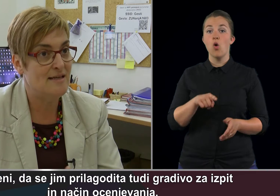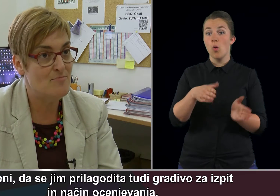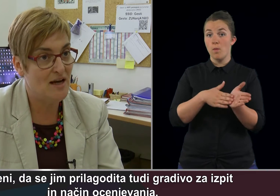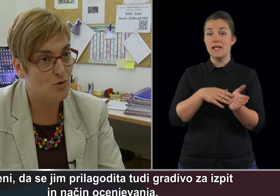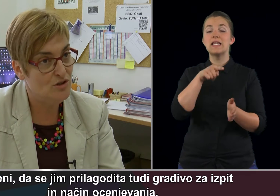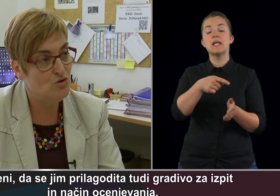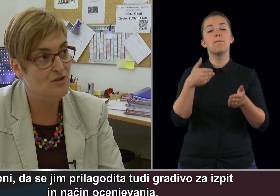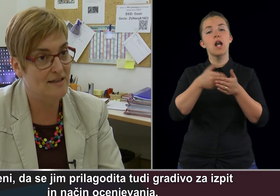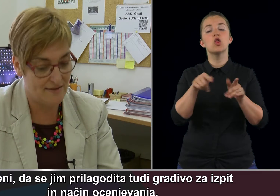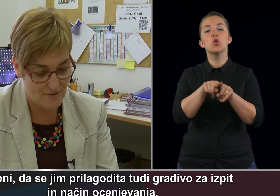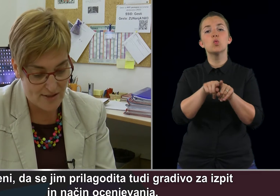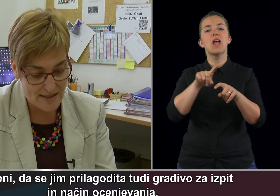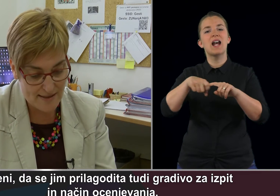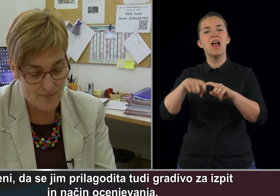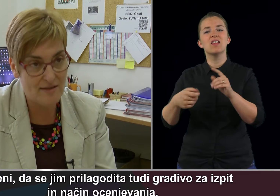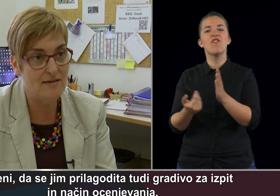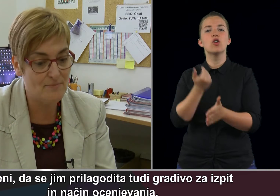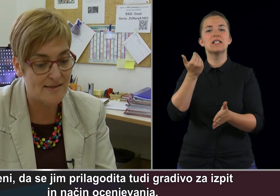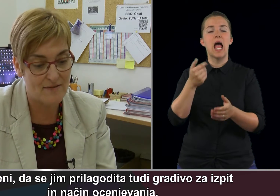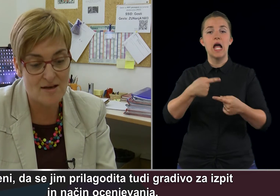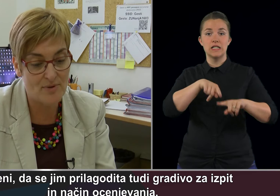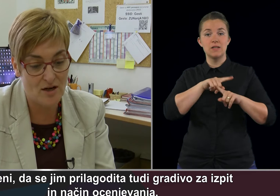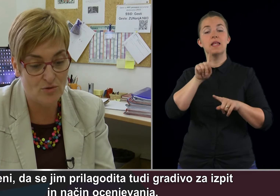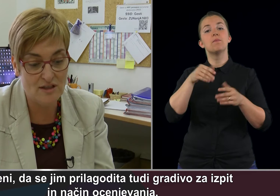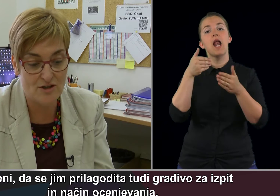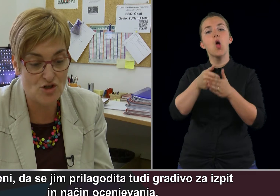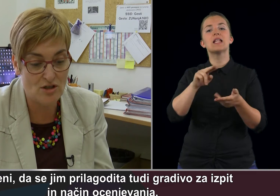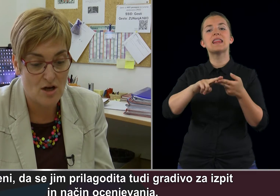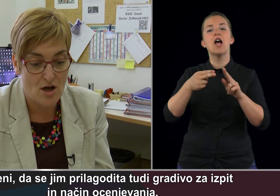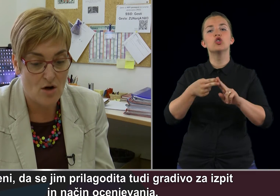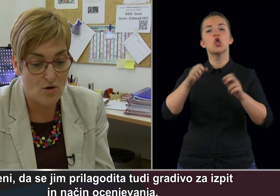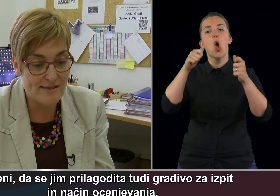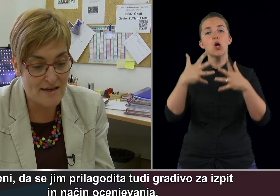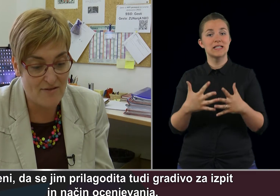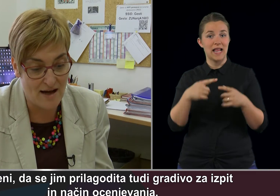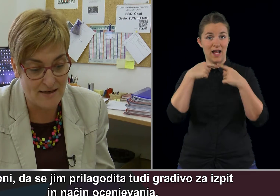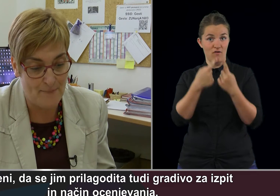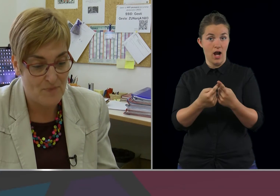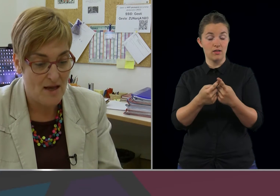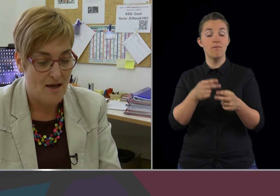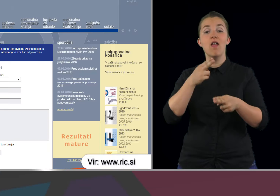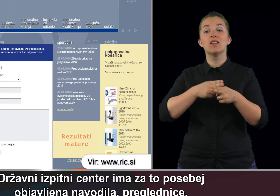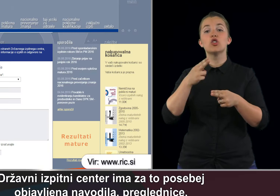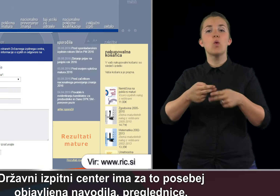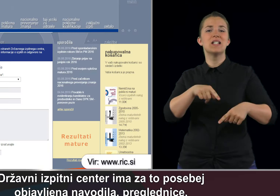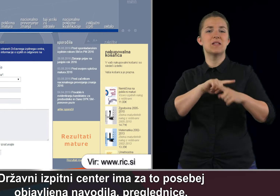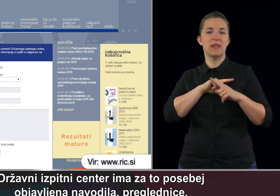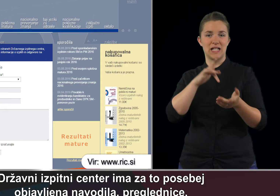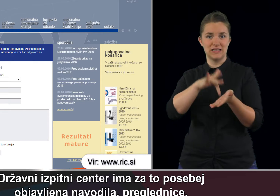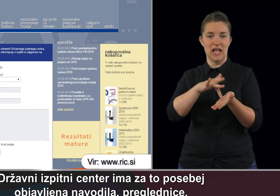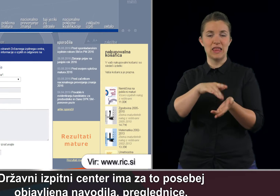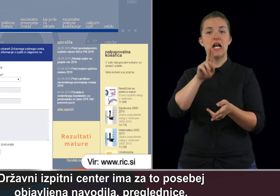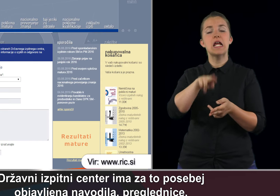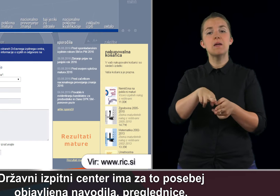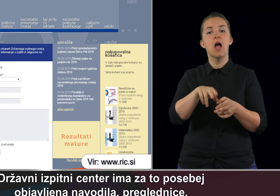Pomeni, da se jim prilagodi tudi gradivo za izpit in pa seveda prilagodi način ocenjevanja. Državni